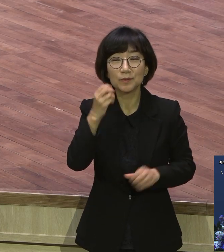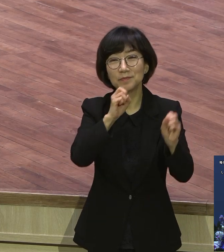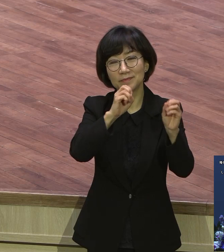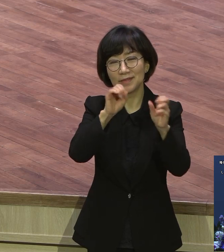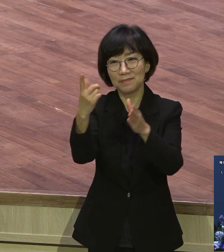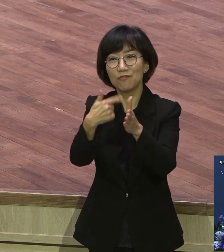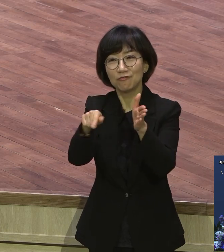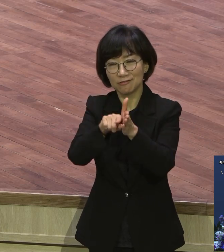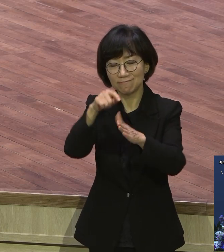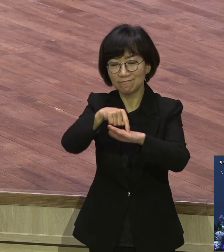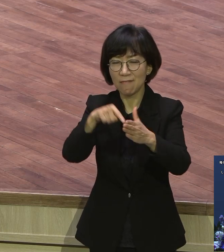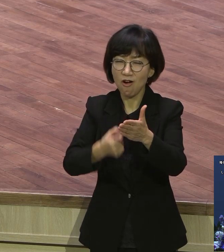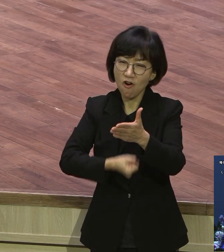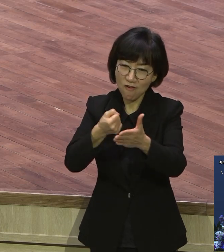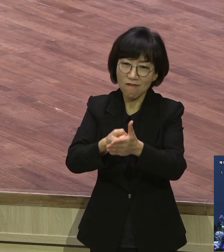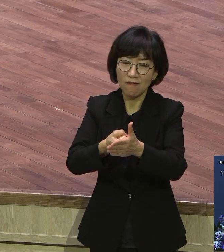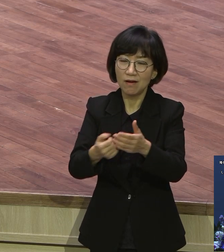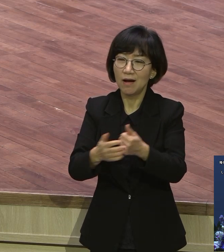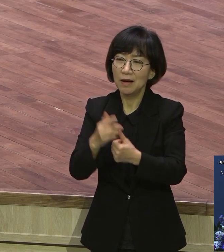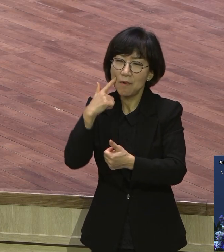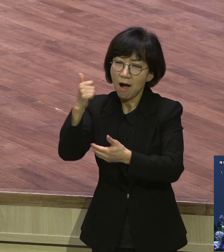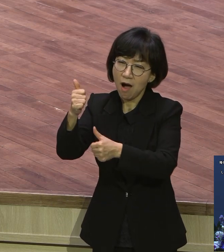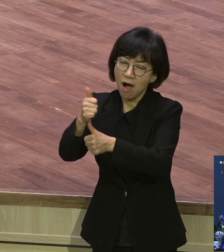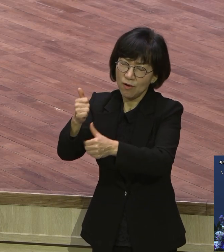얼마나 소중한지 몰라요